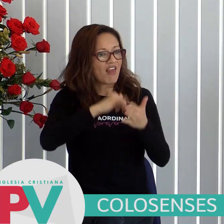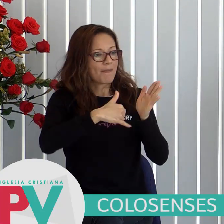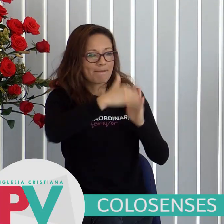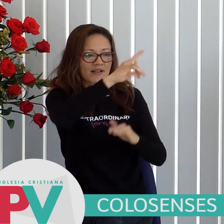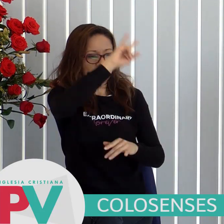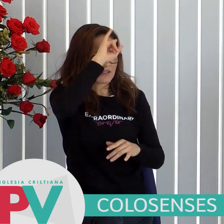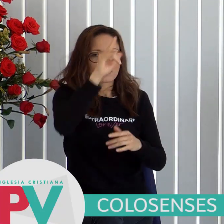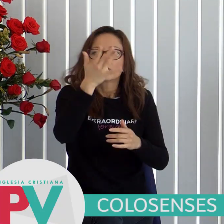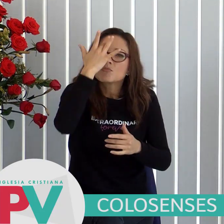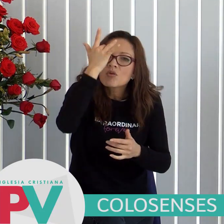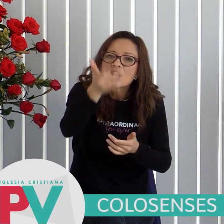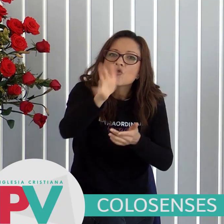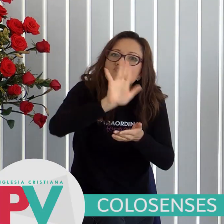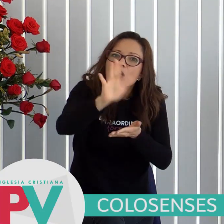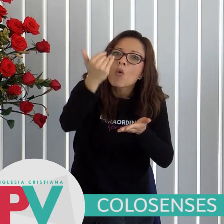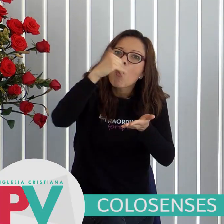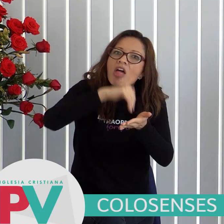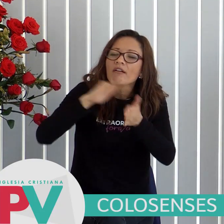usted volviendo atrás?